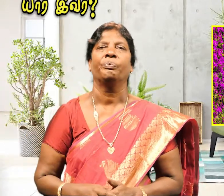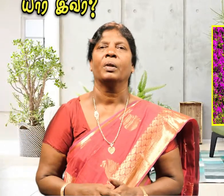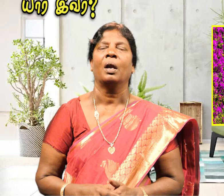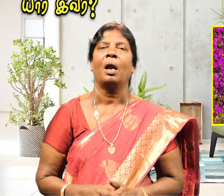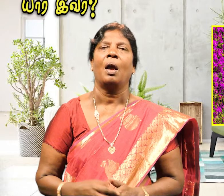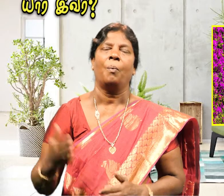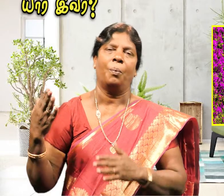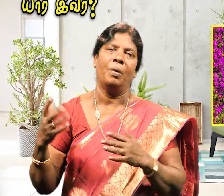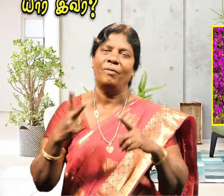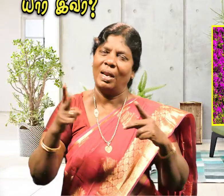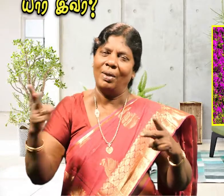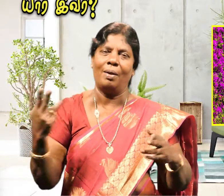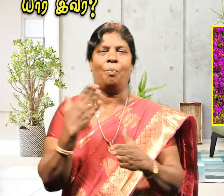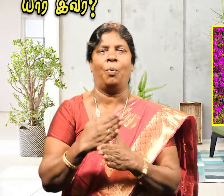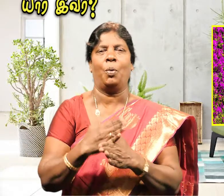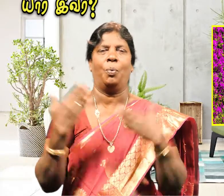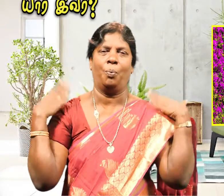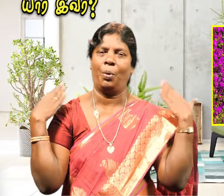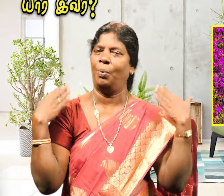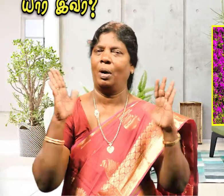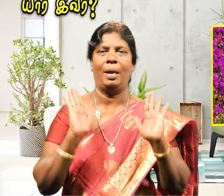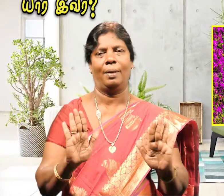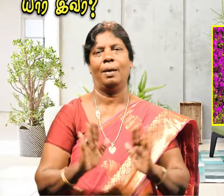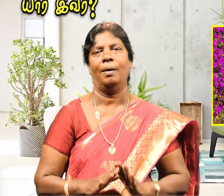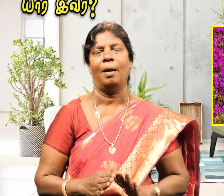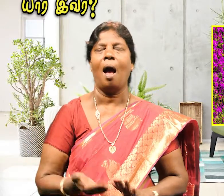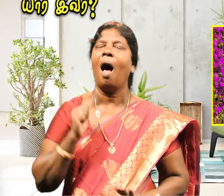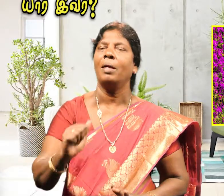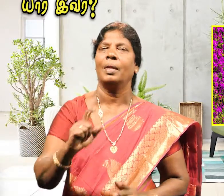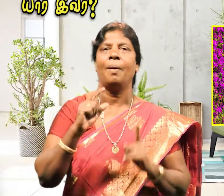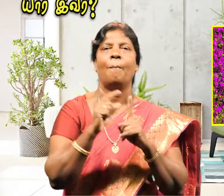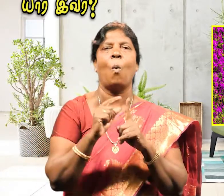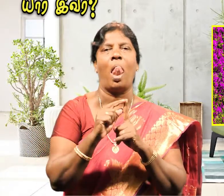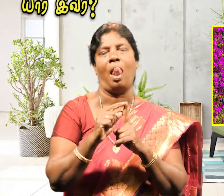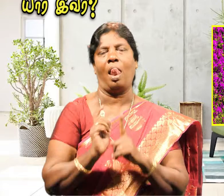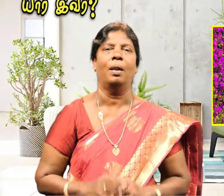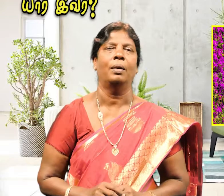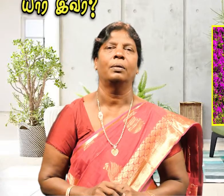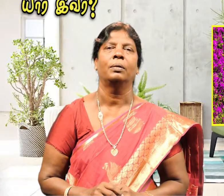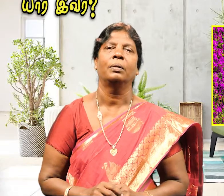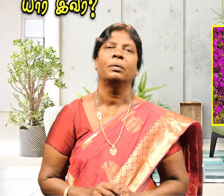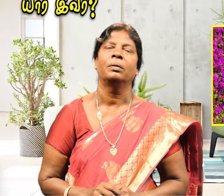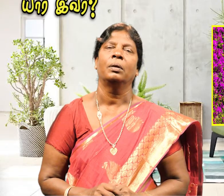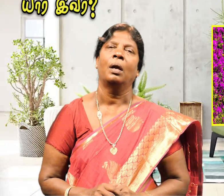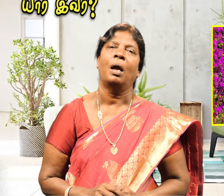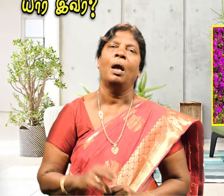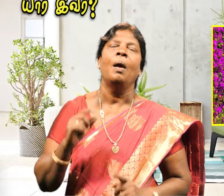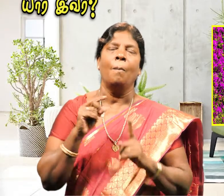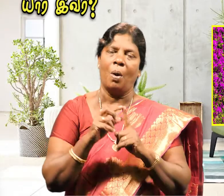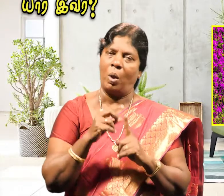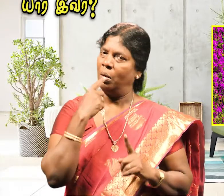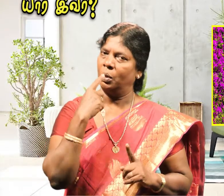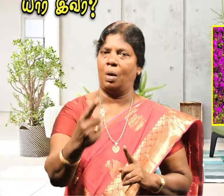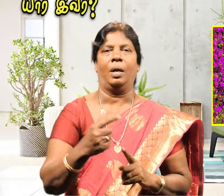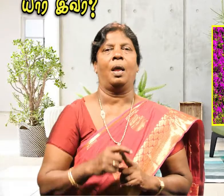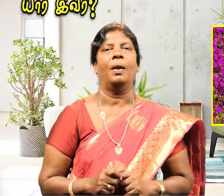அறிவாளி, அனுபவசாதி, நிறைய வாழ்க்கை பின்னணிகள் உள்ள ஒரு மனிதர்.